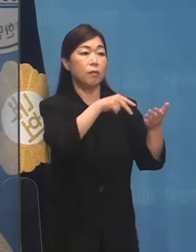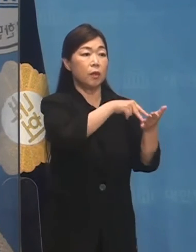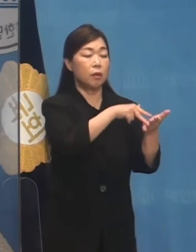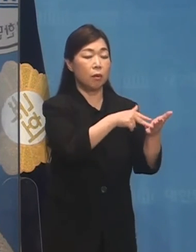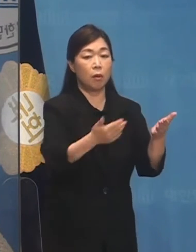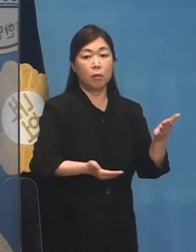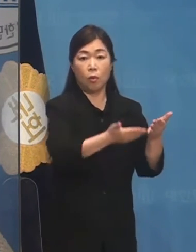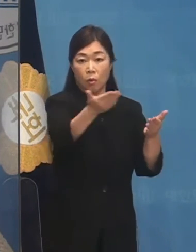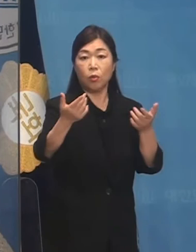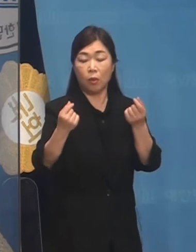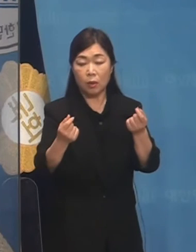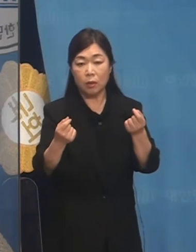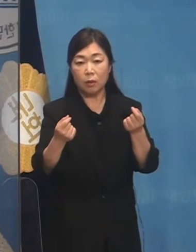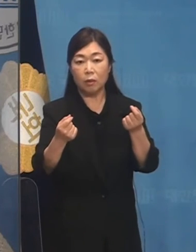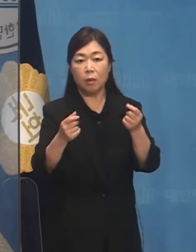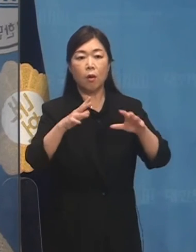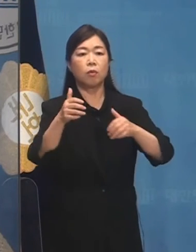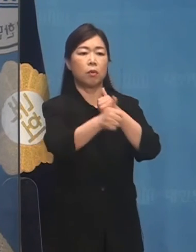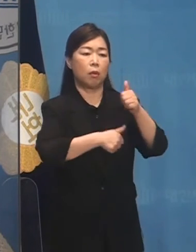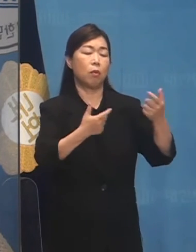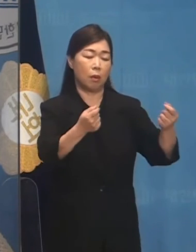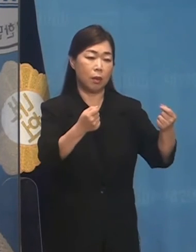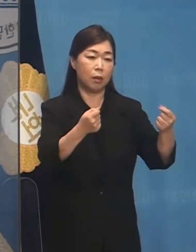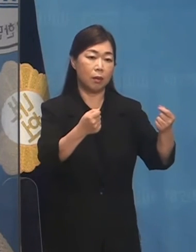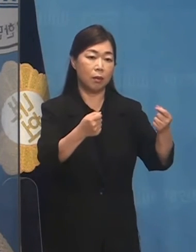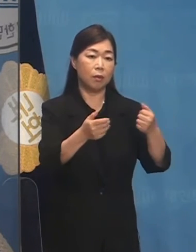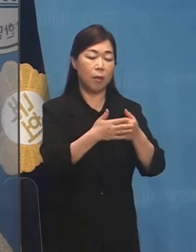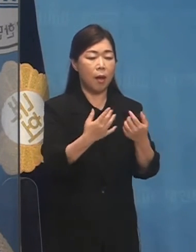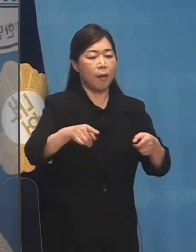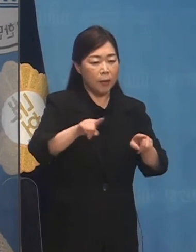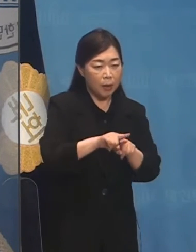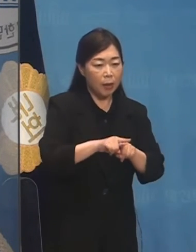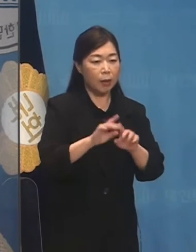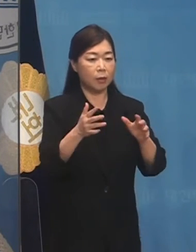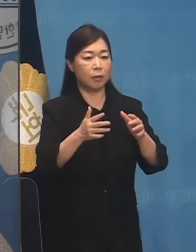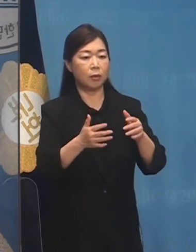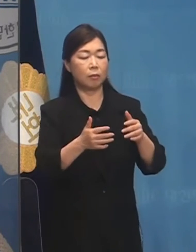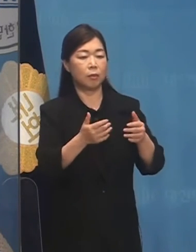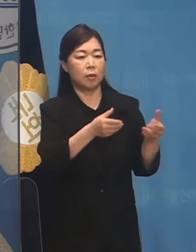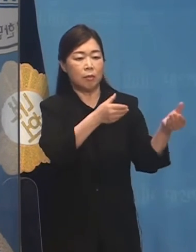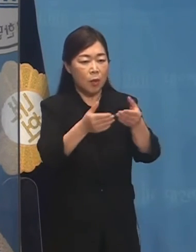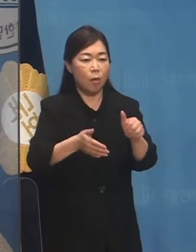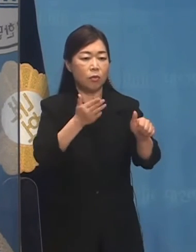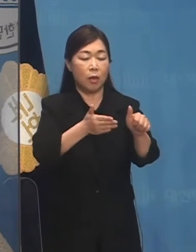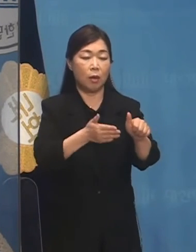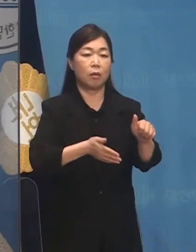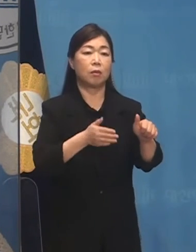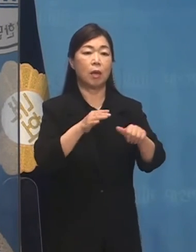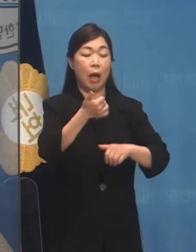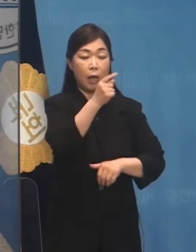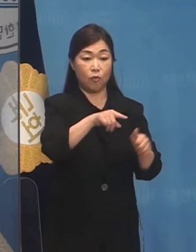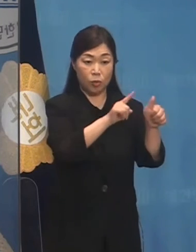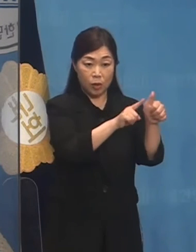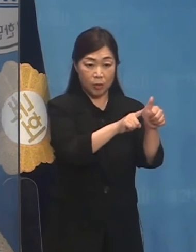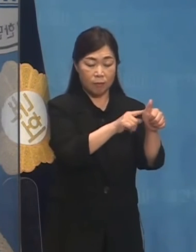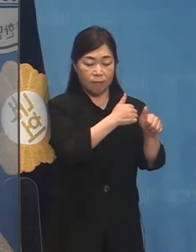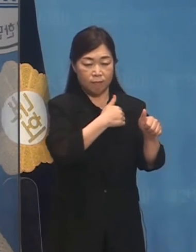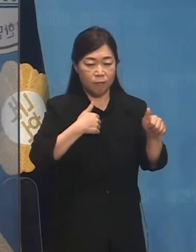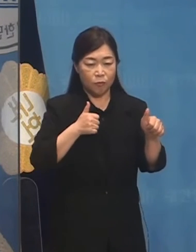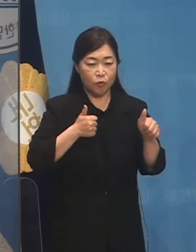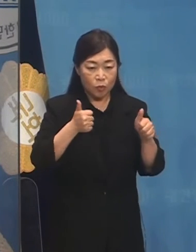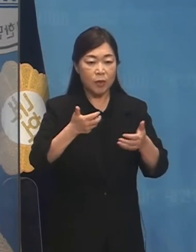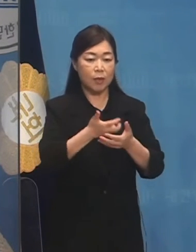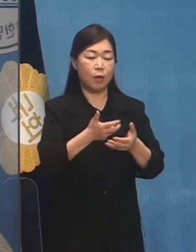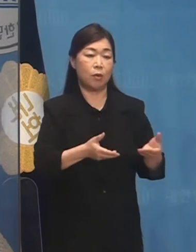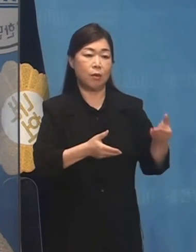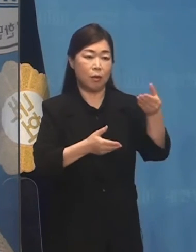국민의힘에서도 여러분들 역시 국회의원입니다. 함께 이 대회에 동참해 주실 것을 부탁드리고 한 후보자께서 충분한